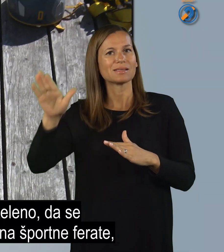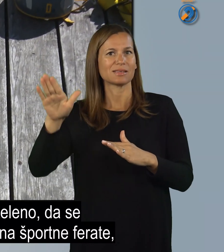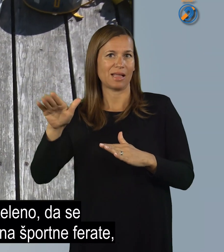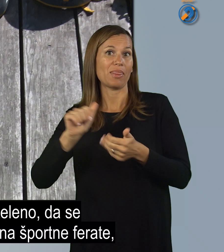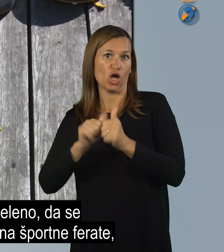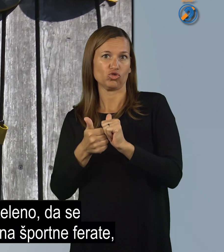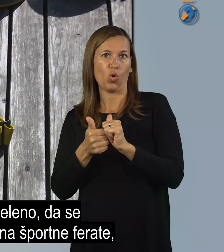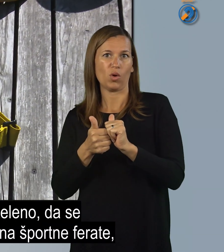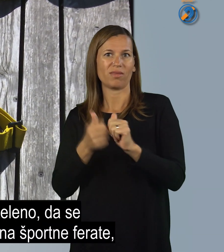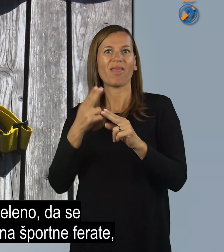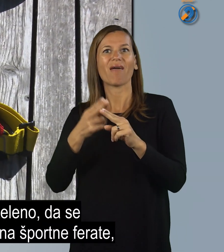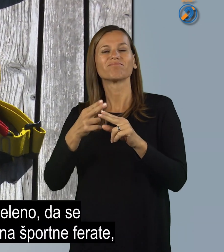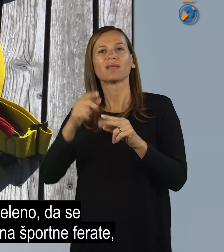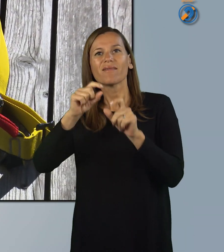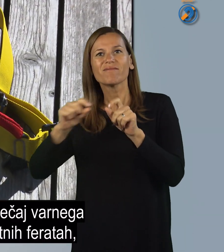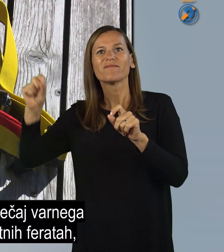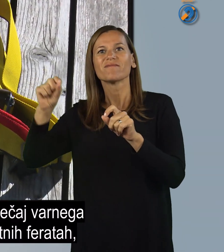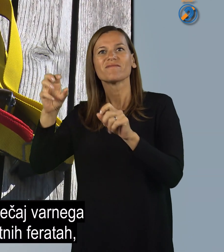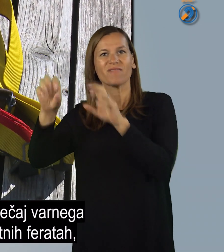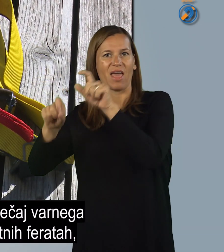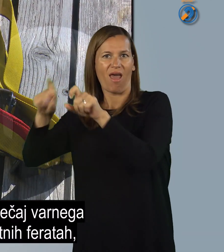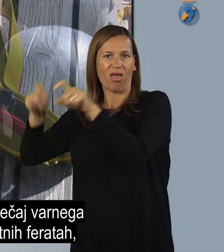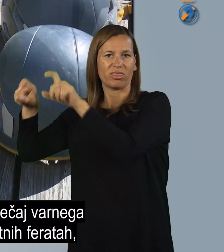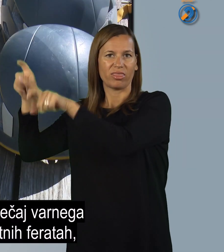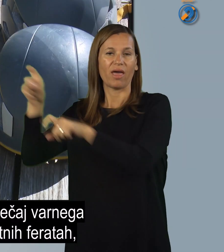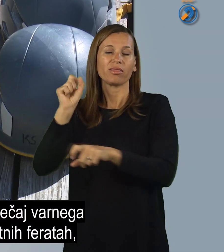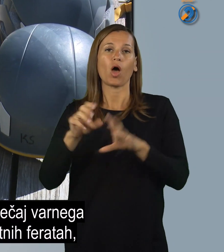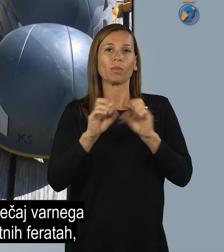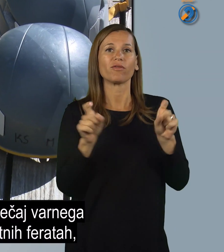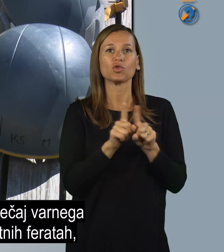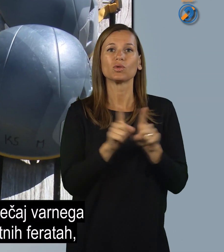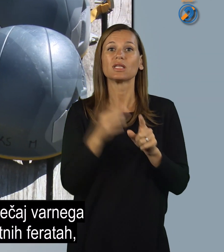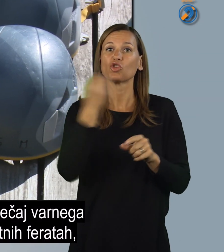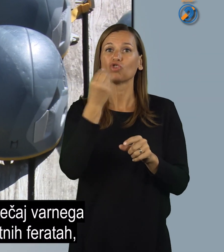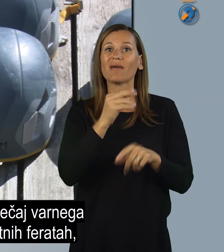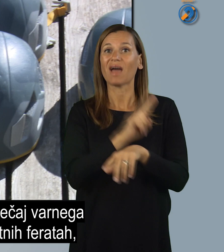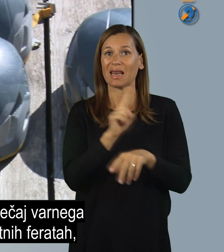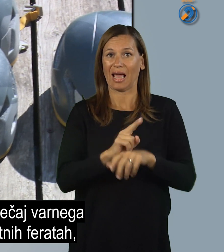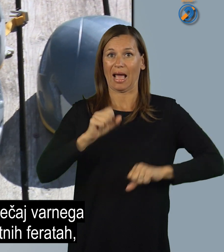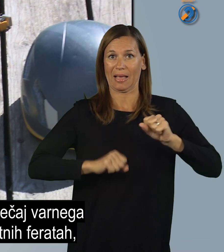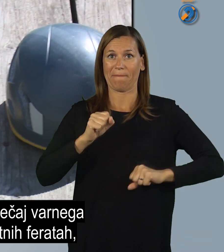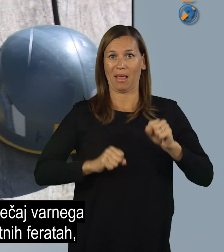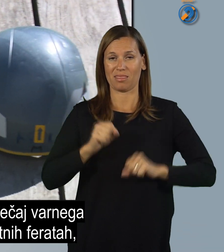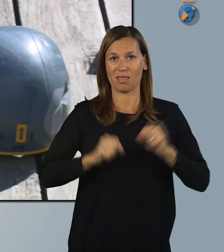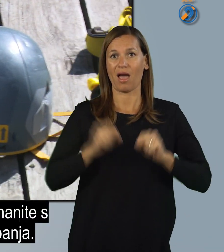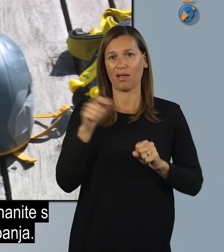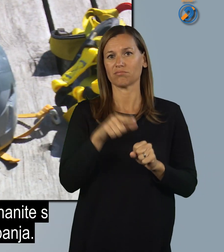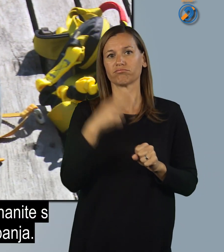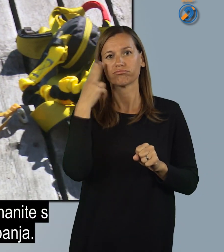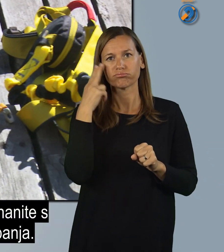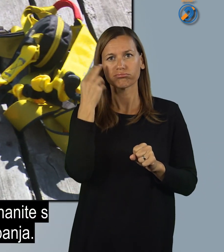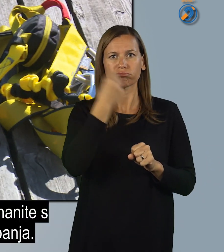na te športne ferate, opravite tudi tečaj varnega gibanja v feratah, kjer se seznani